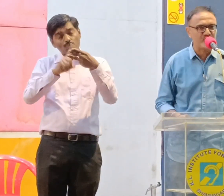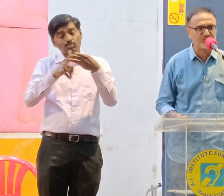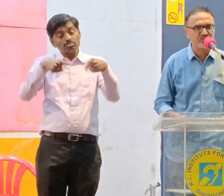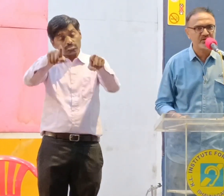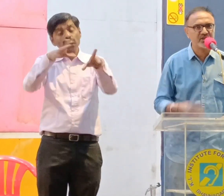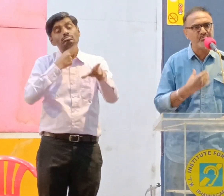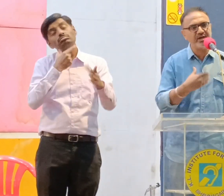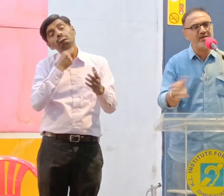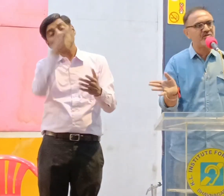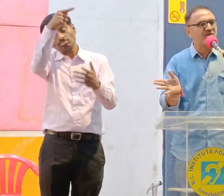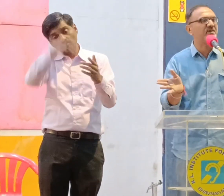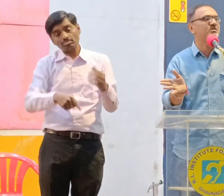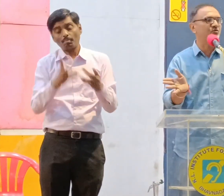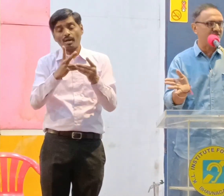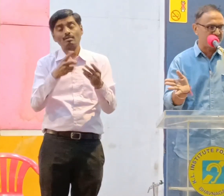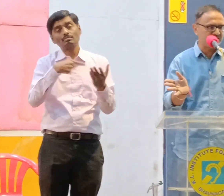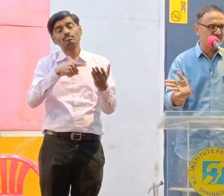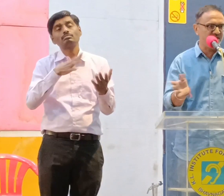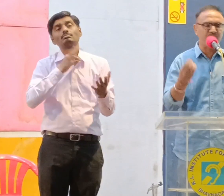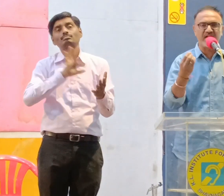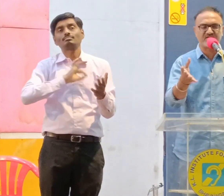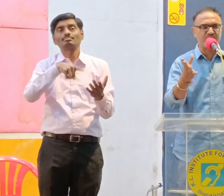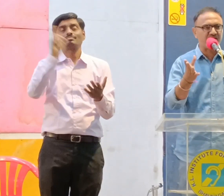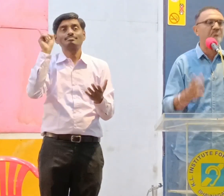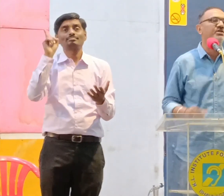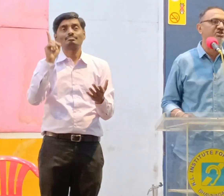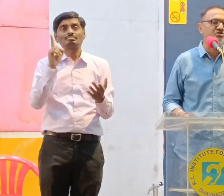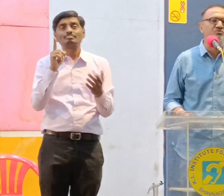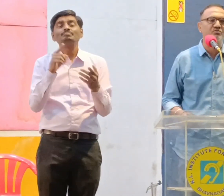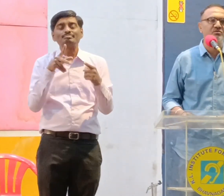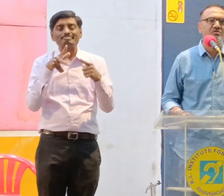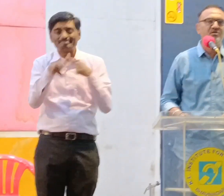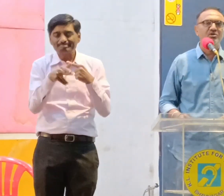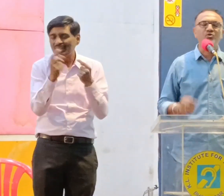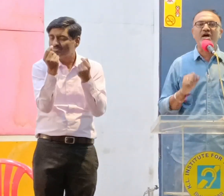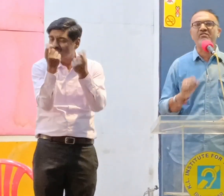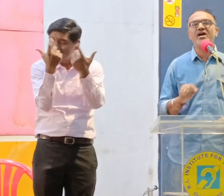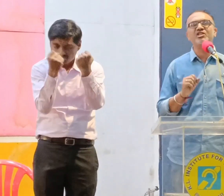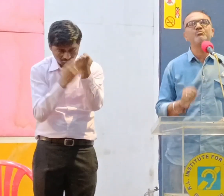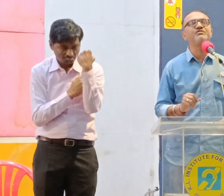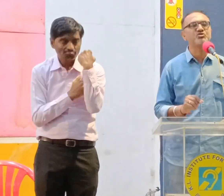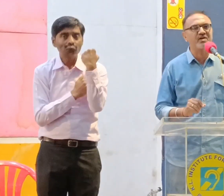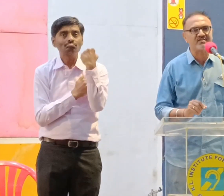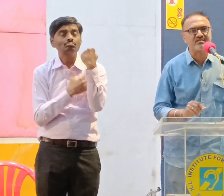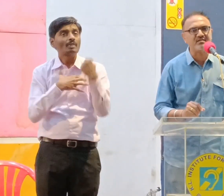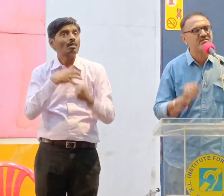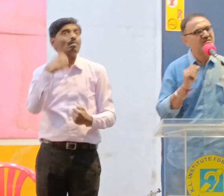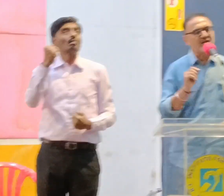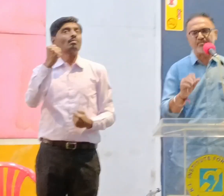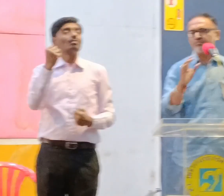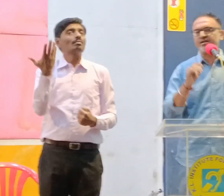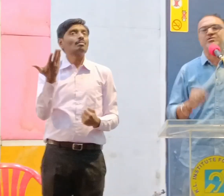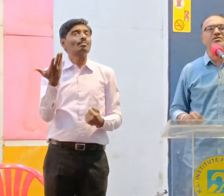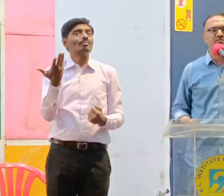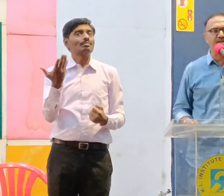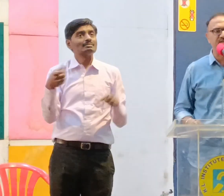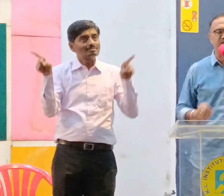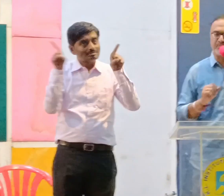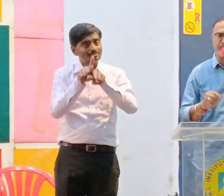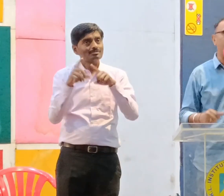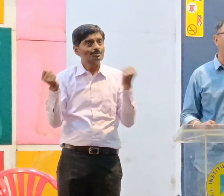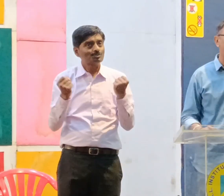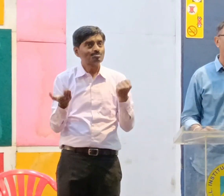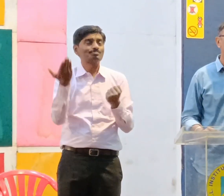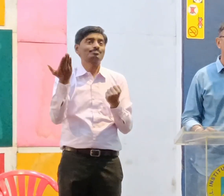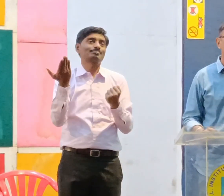ઓપ્શન આપું છું ગમે એ તપાસી લો 10 એક માર્ક્સ તમે કાપી નહીં શકો તો આવા આત્મવિશ્વાસથી આપણે મહેનત કરવાની